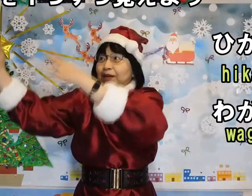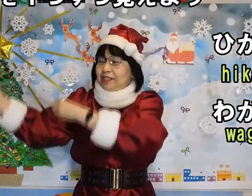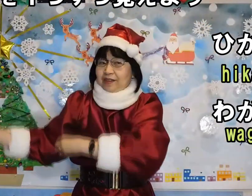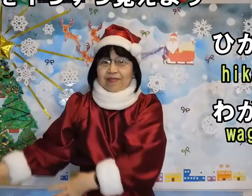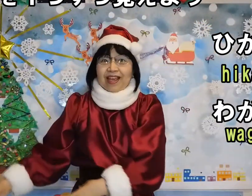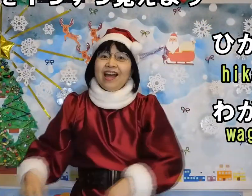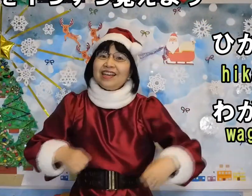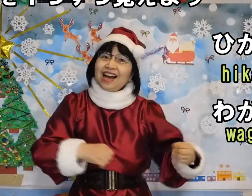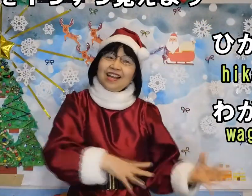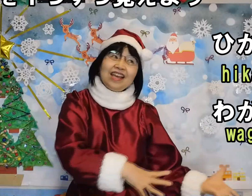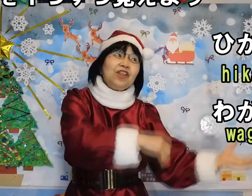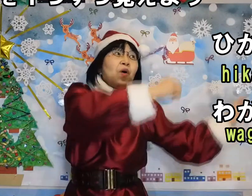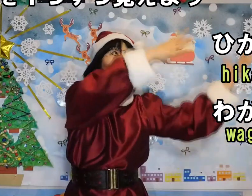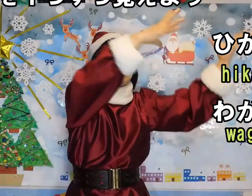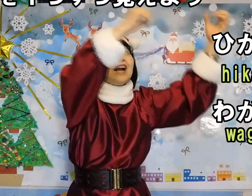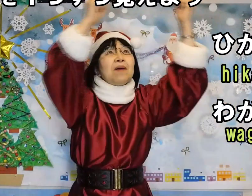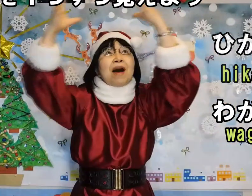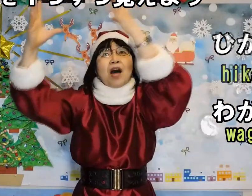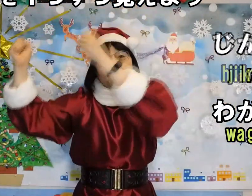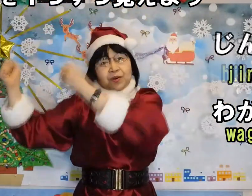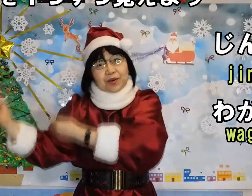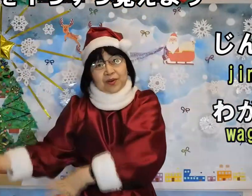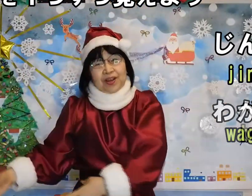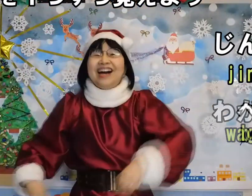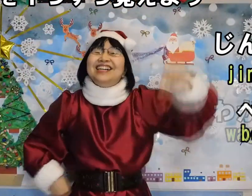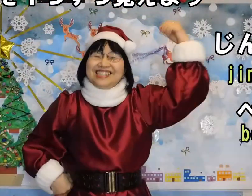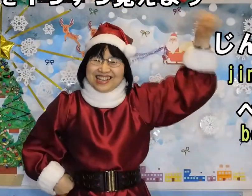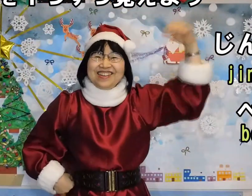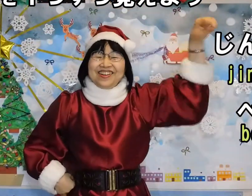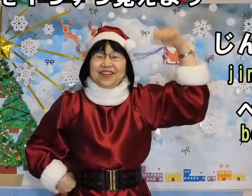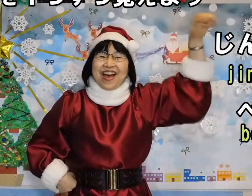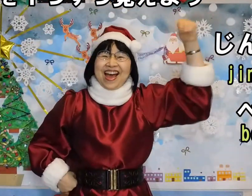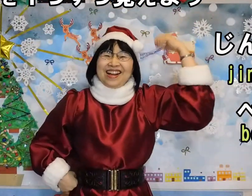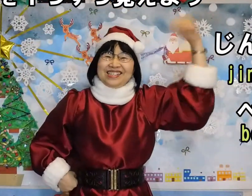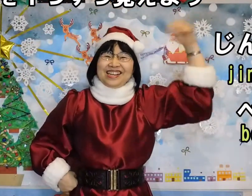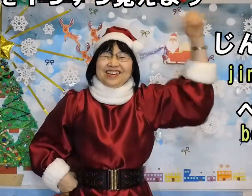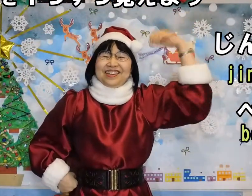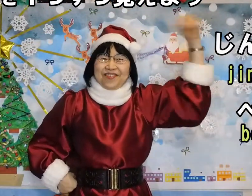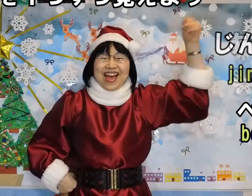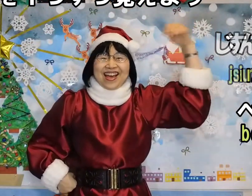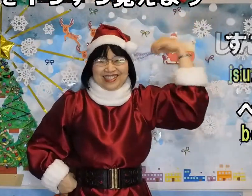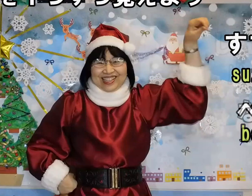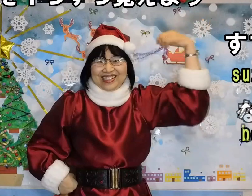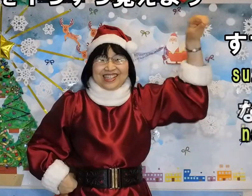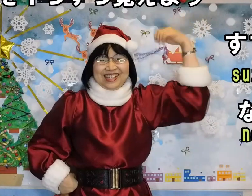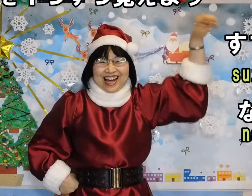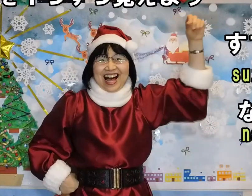。光の輪が舞う。ジングルベル、ジングルベル、鈴が鳴